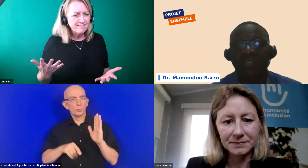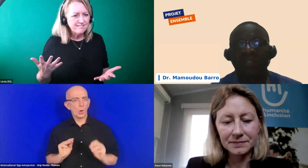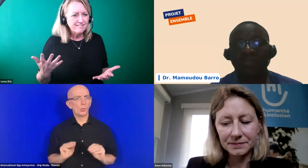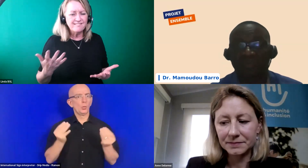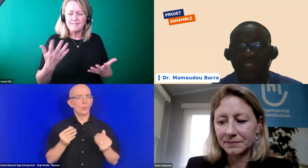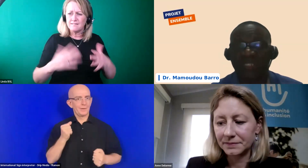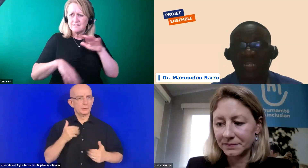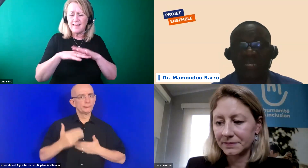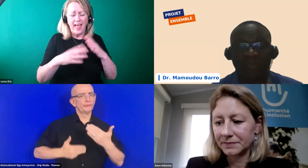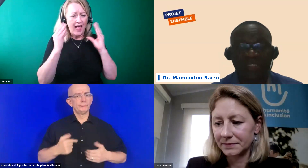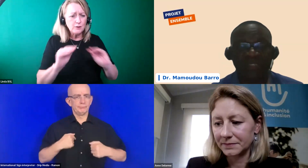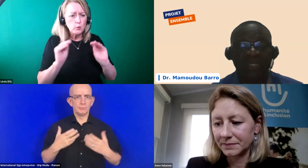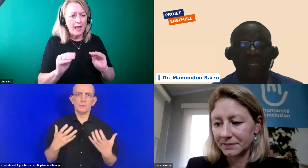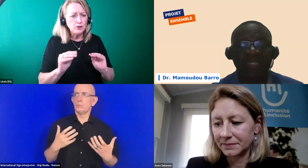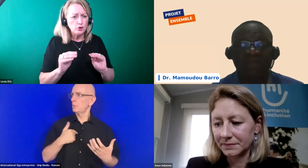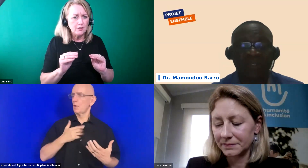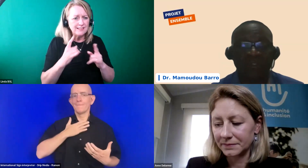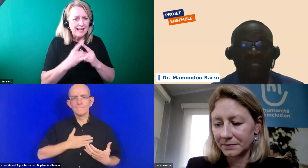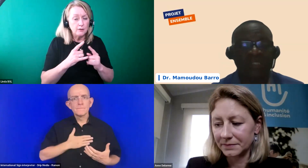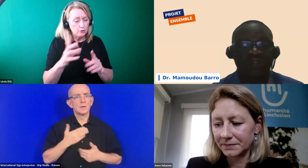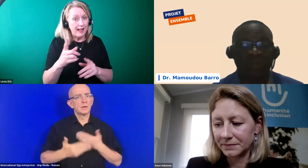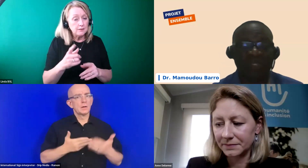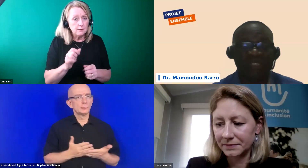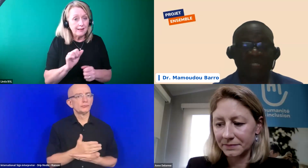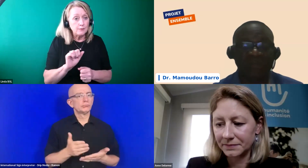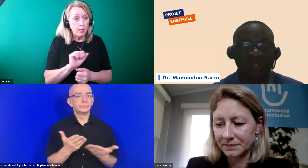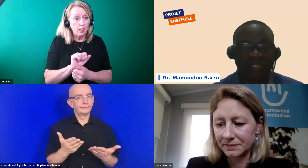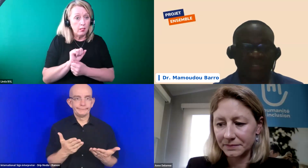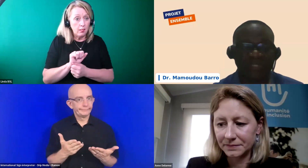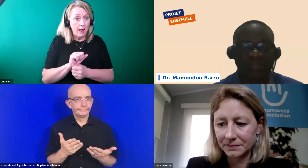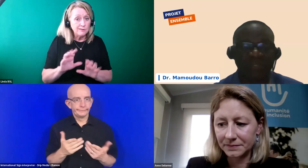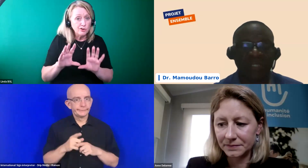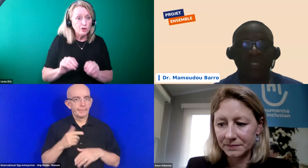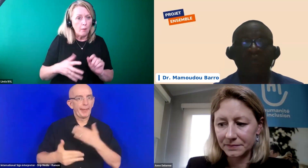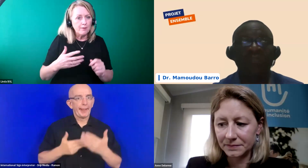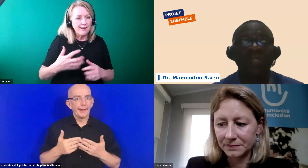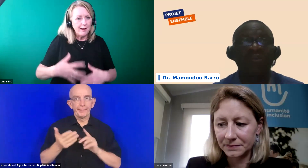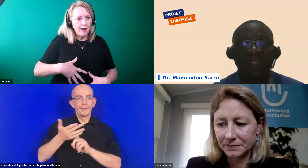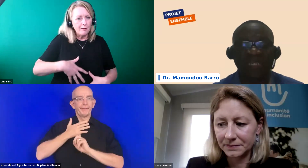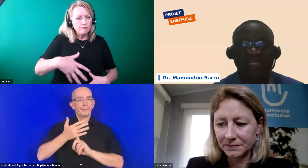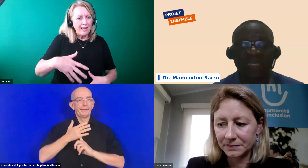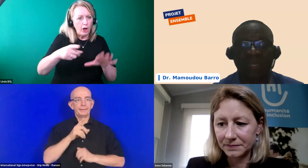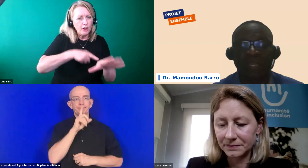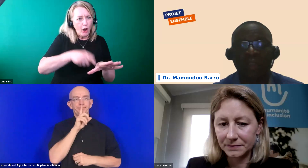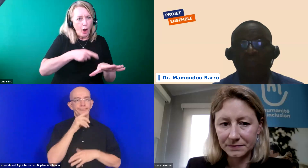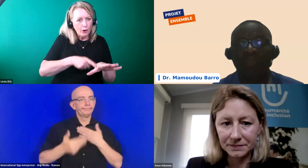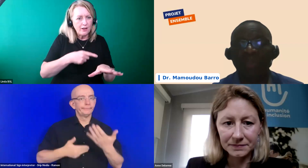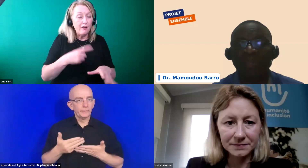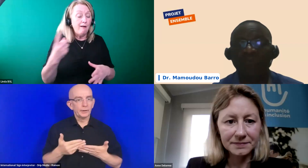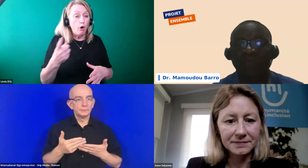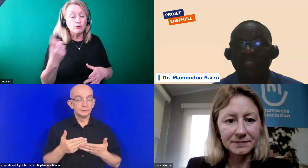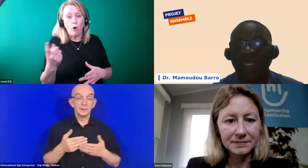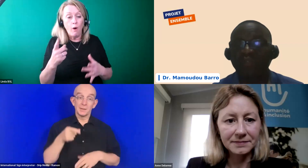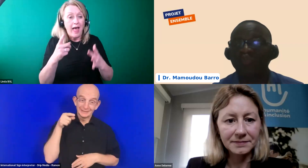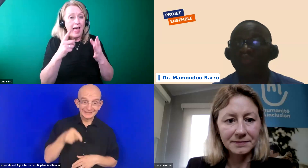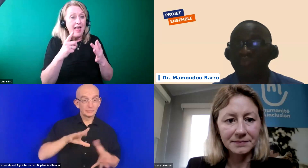grossesses non désirées chez les adolescentes, les infections sexuellement transmissibles, y compris le VIH-Sida, et peut permettre